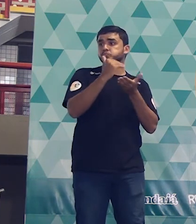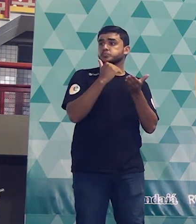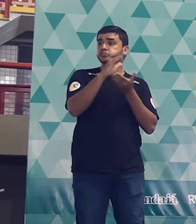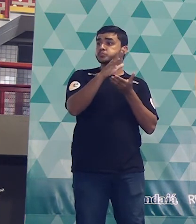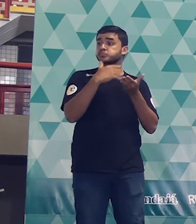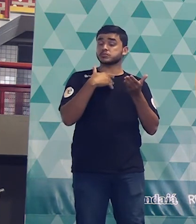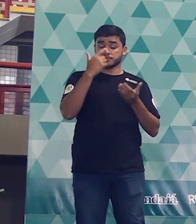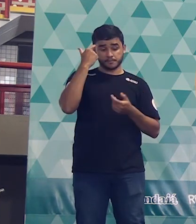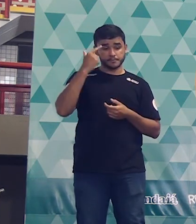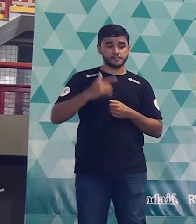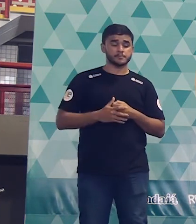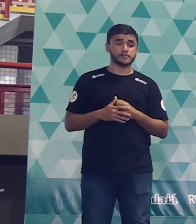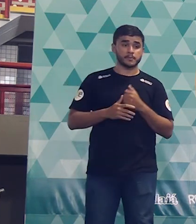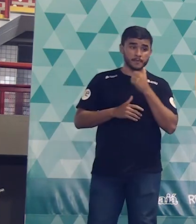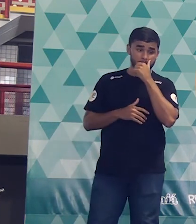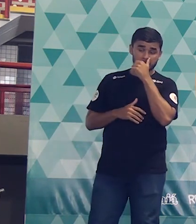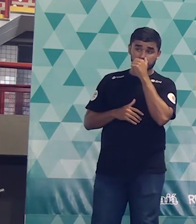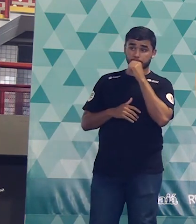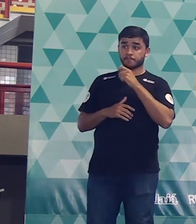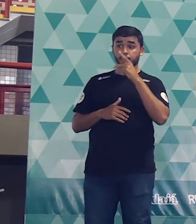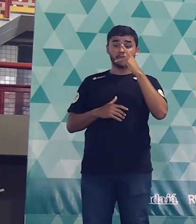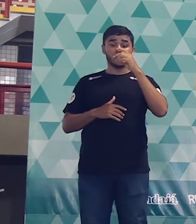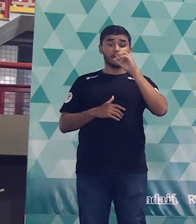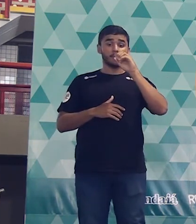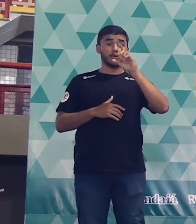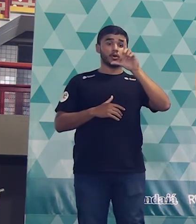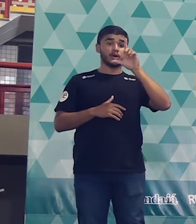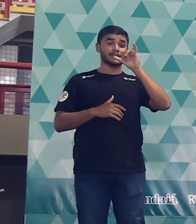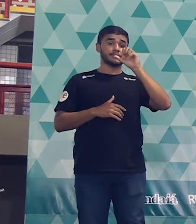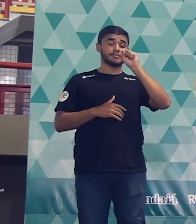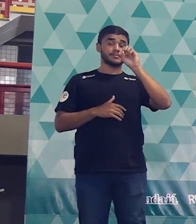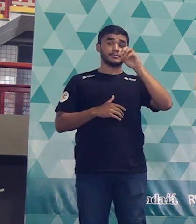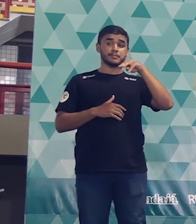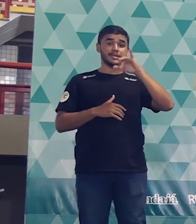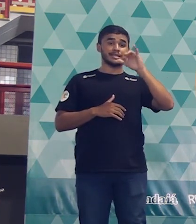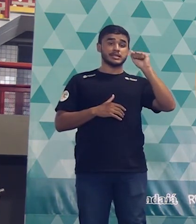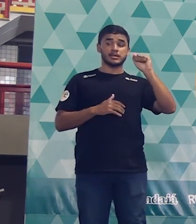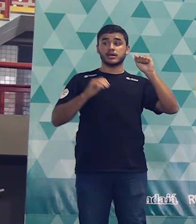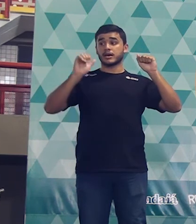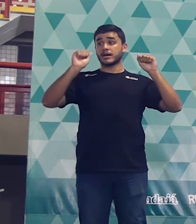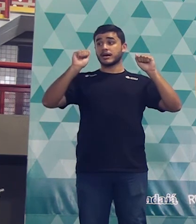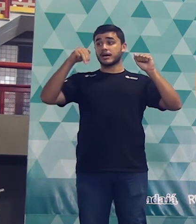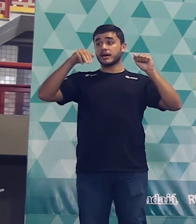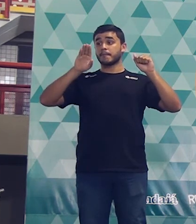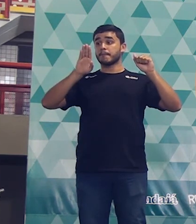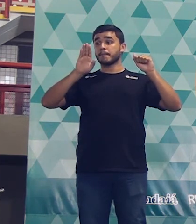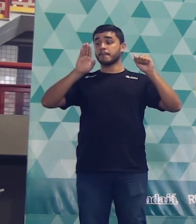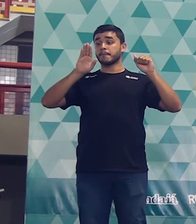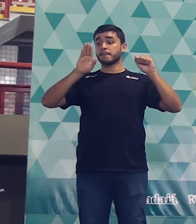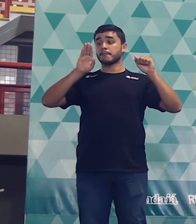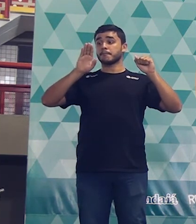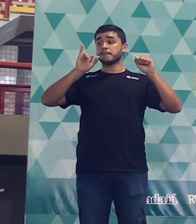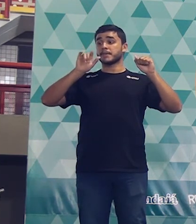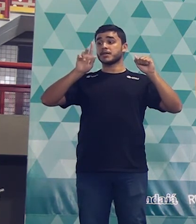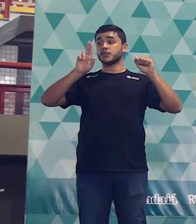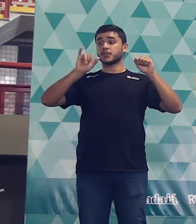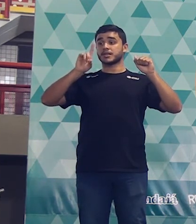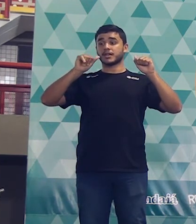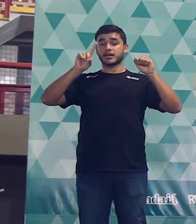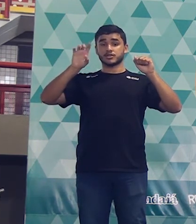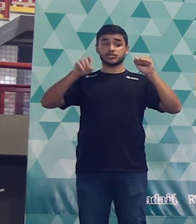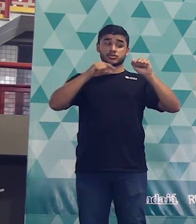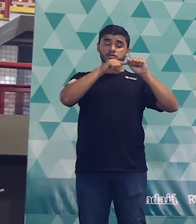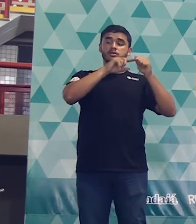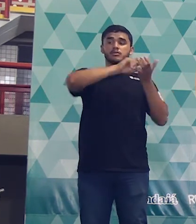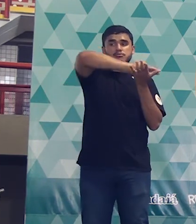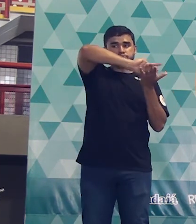e ambiguidade? Excelente pergunta. A polissemia gera mais de um